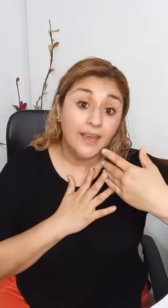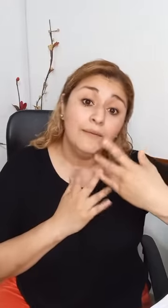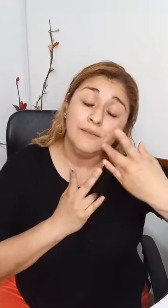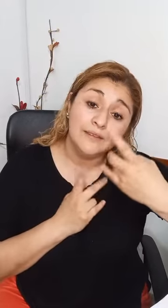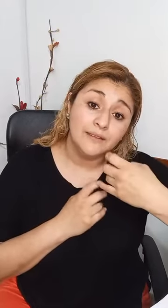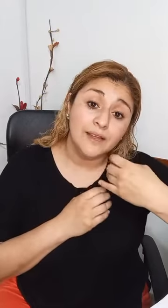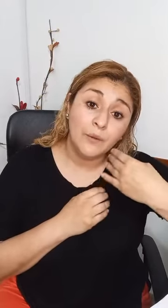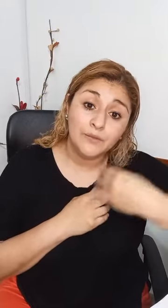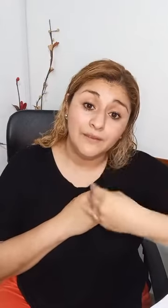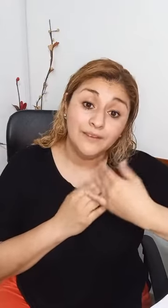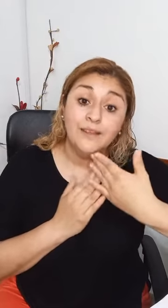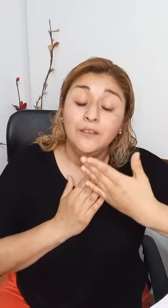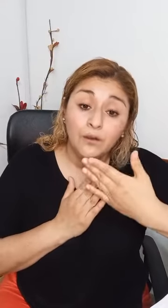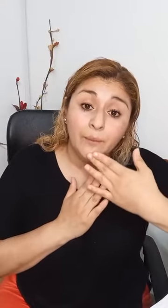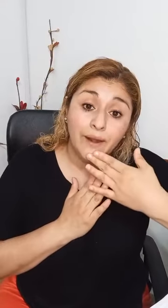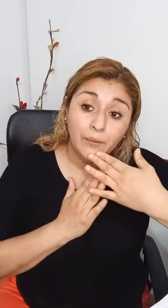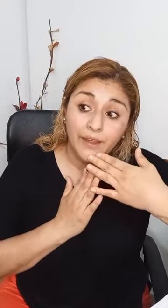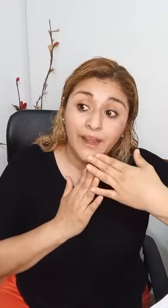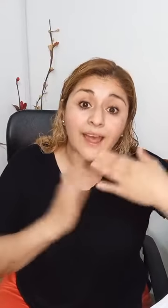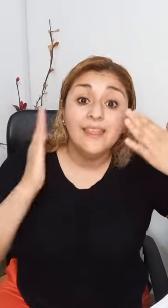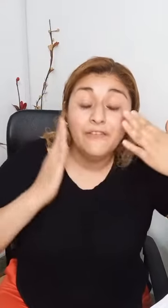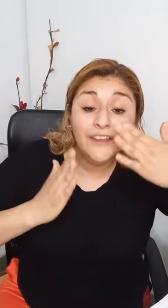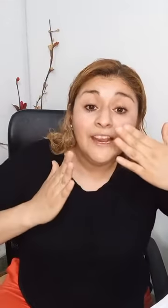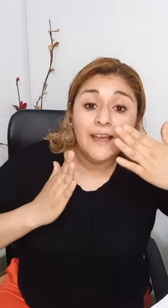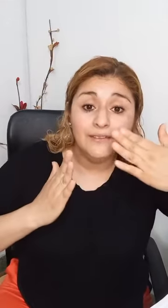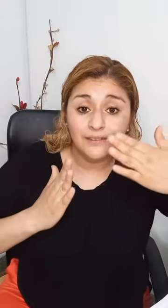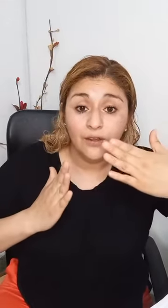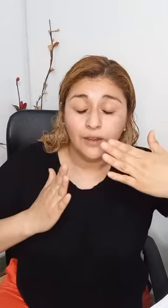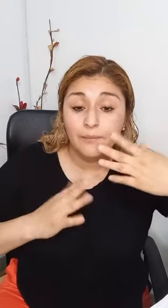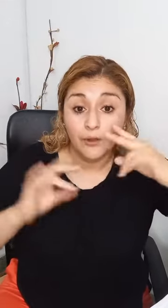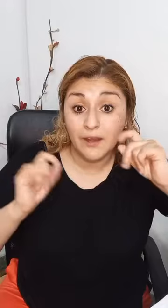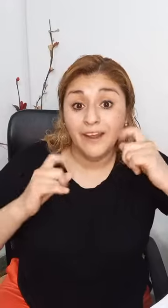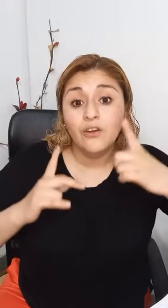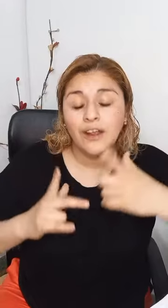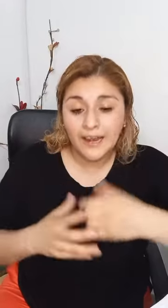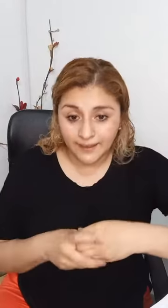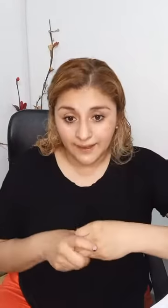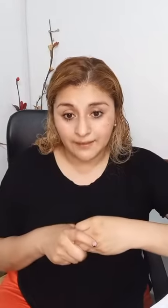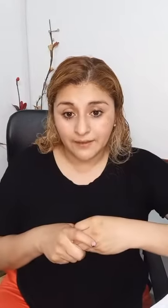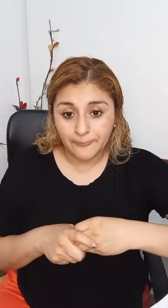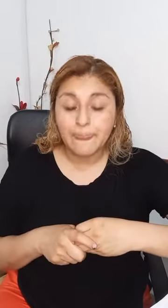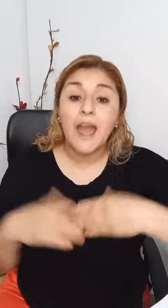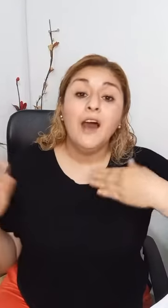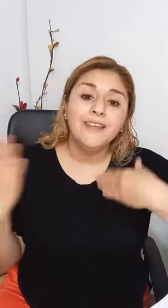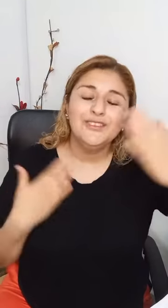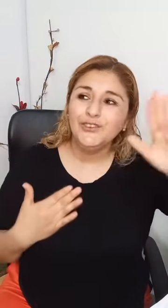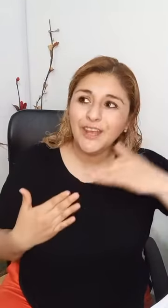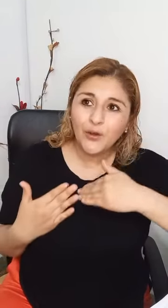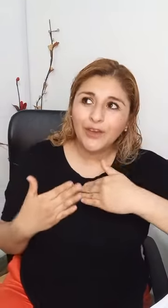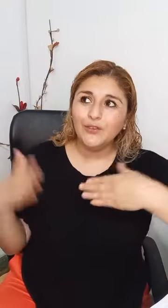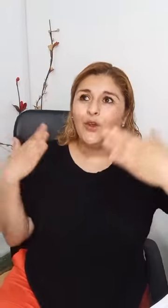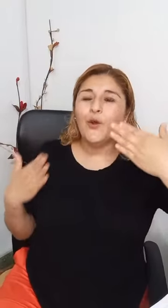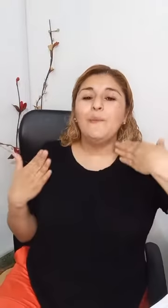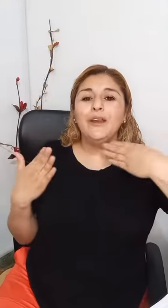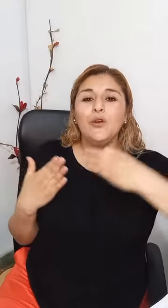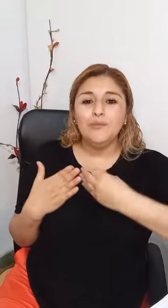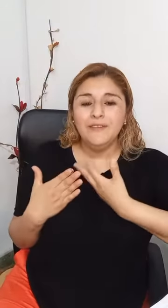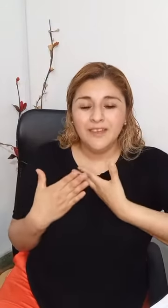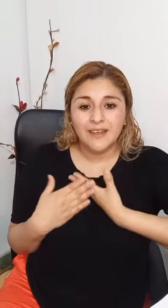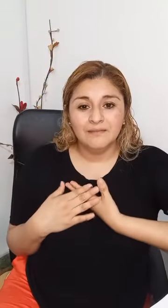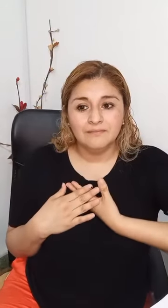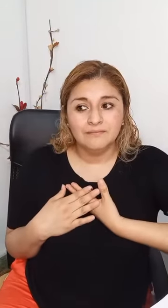que necesitamos muchas veces anteojos para poder definir la visión y poder ver con claridad. Ahora, si yo traigo esto y lo